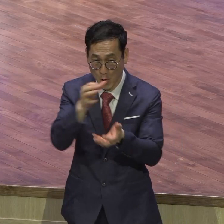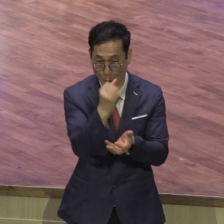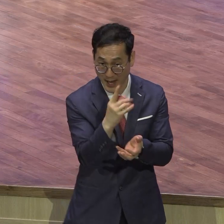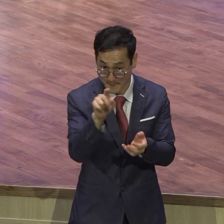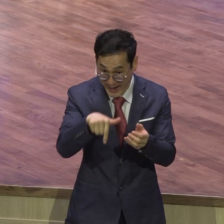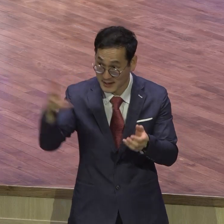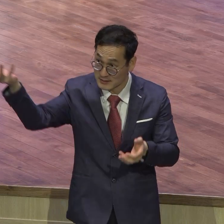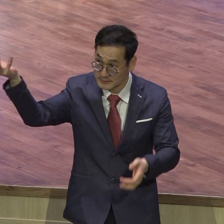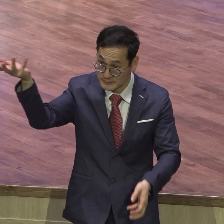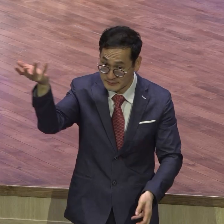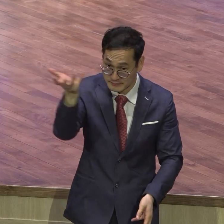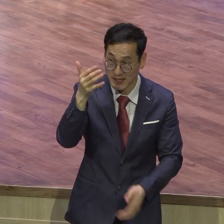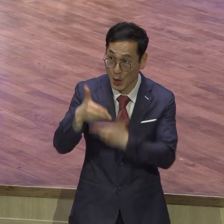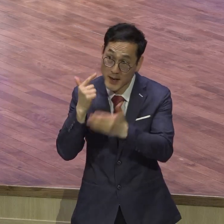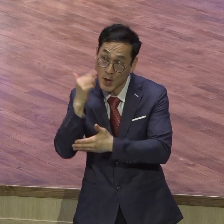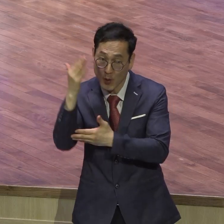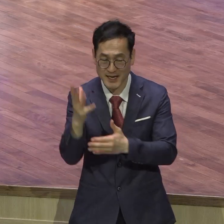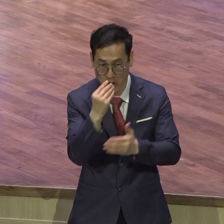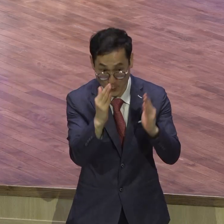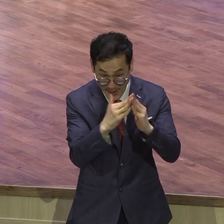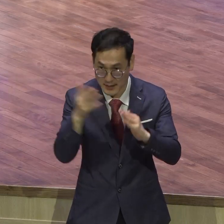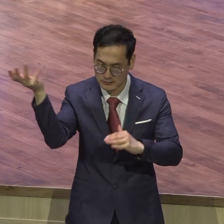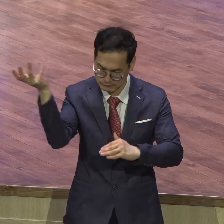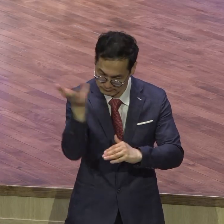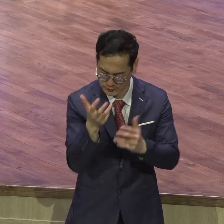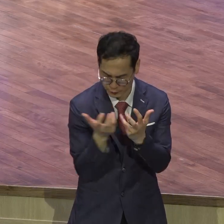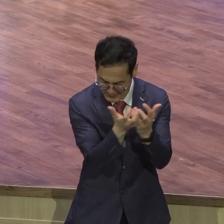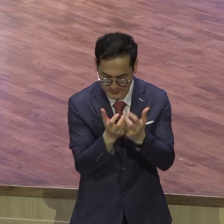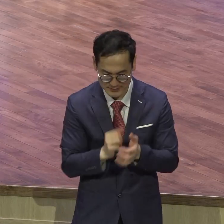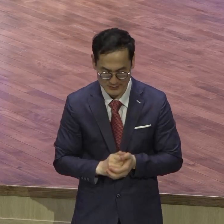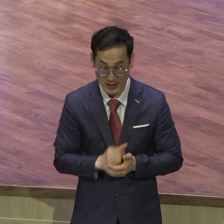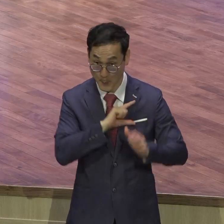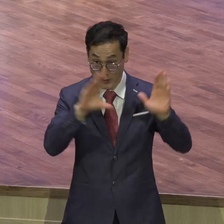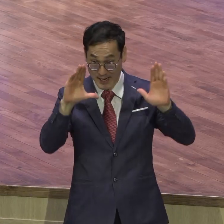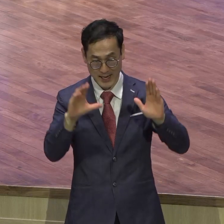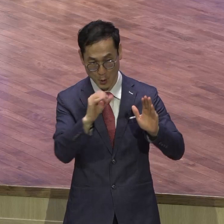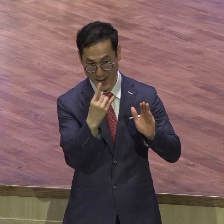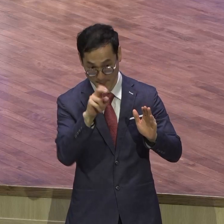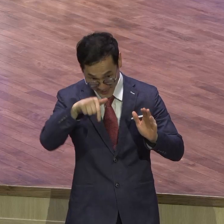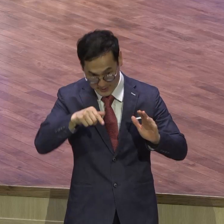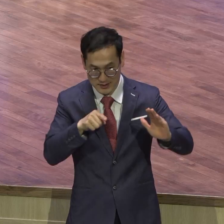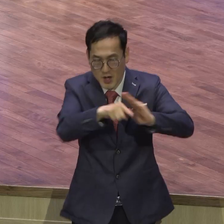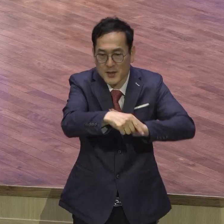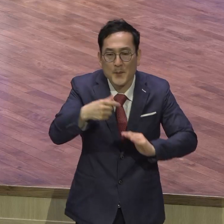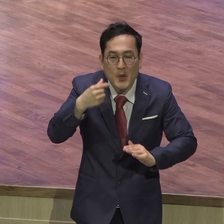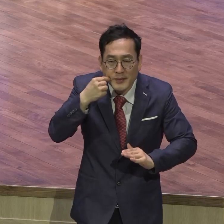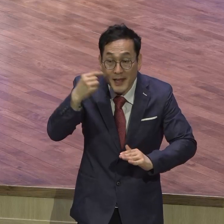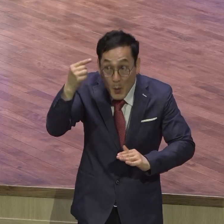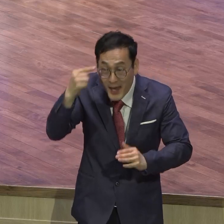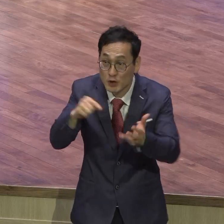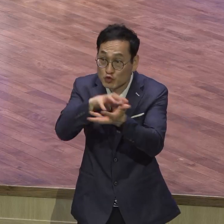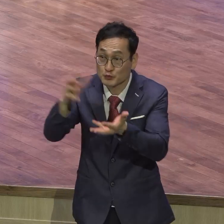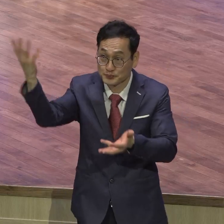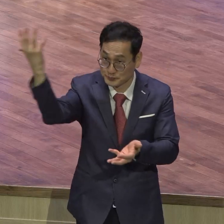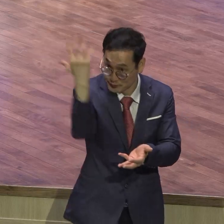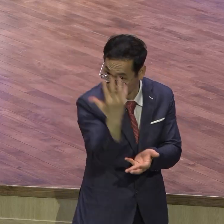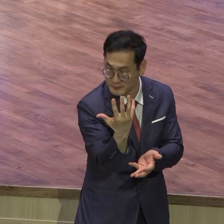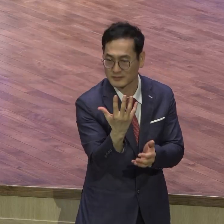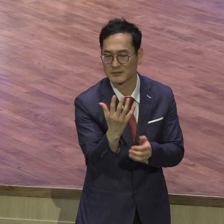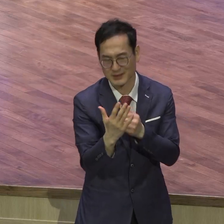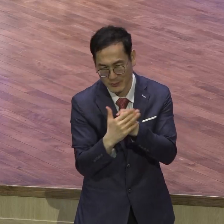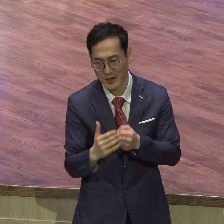영광이 성막에 충만하며 모세가 해막에 들어갈 수 없었으니 이는 구름이 해막 위에 덮였고 여호와 영광이